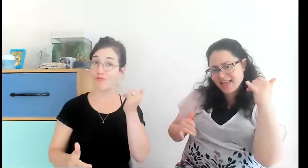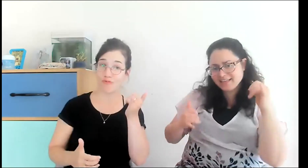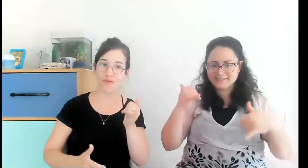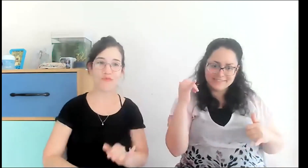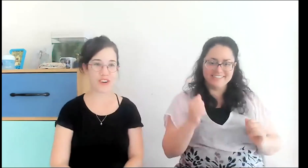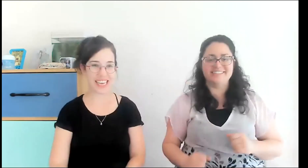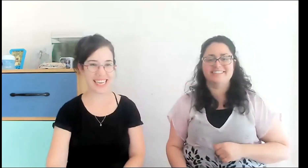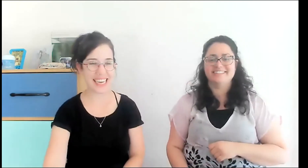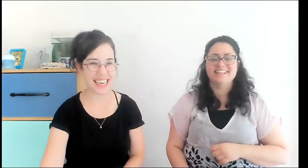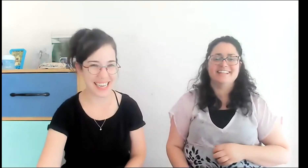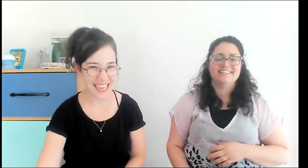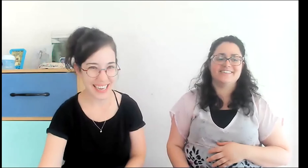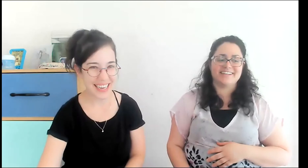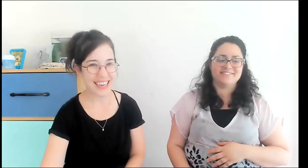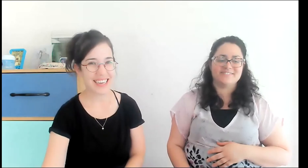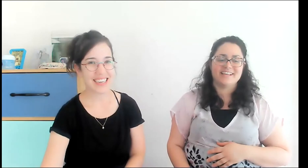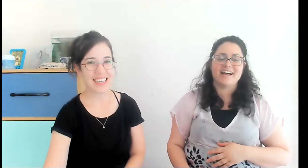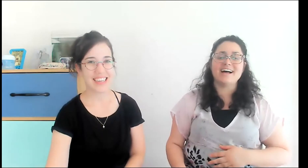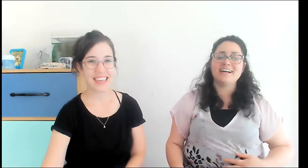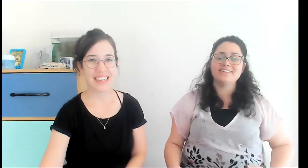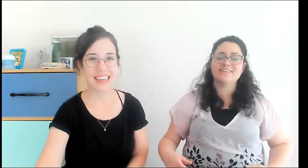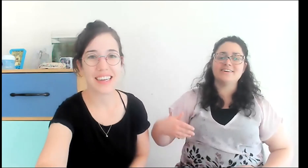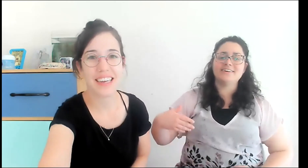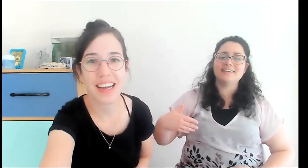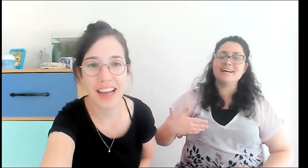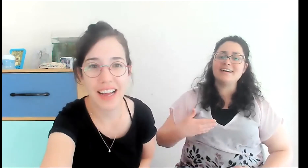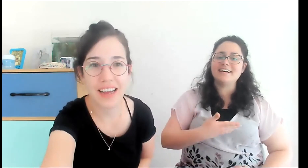כן. מעולה. אוקיי. על כל